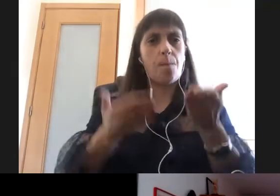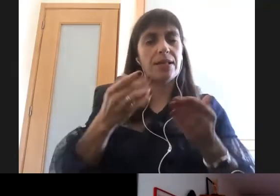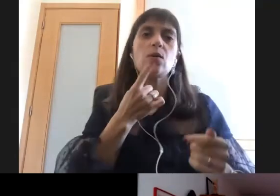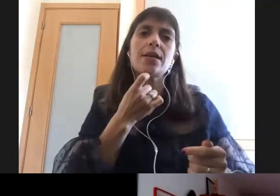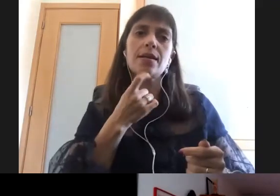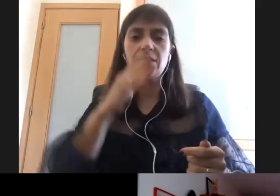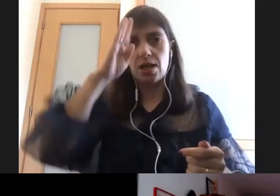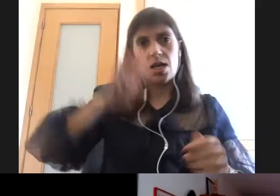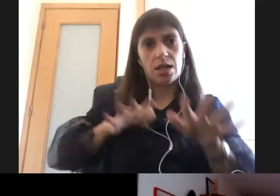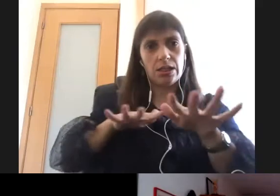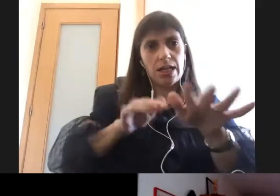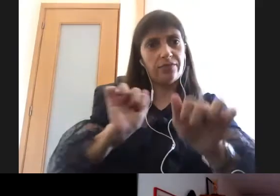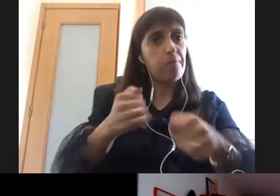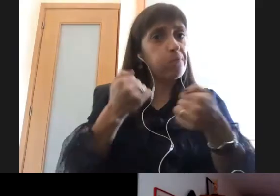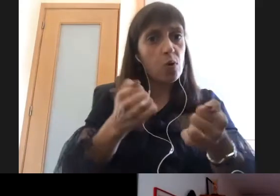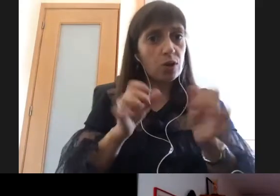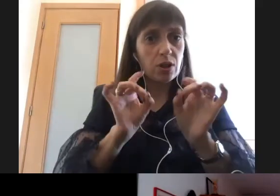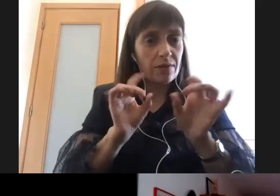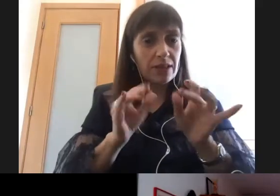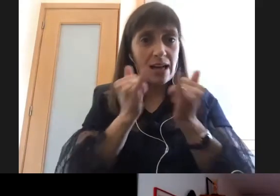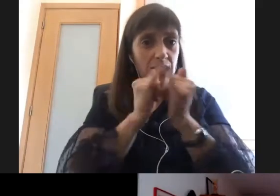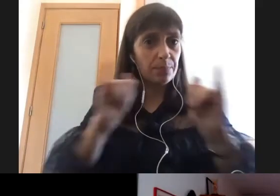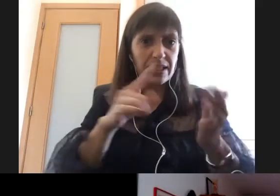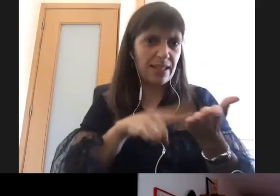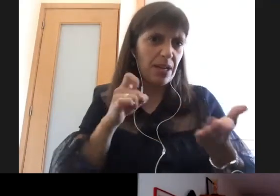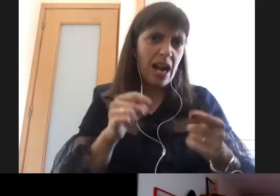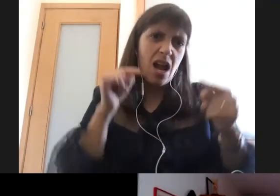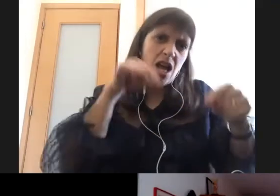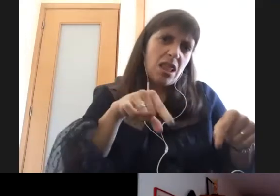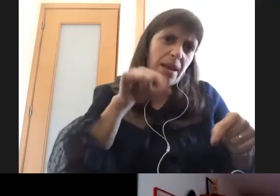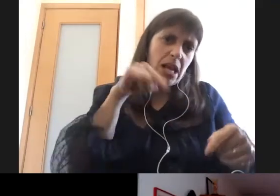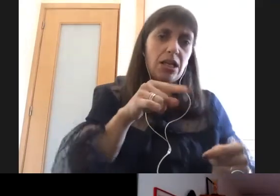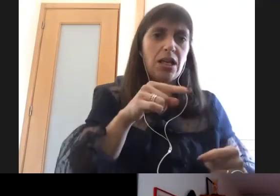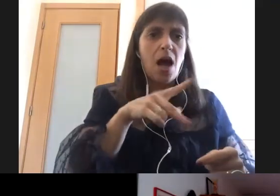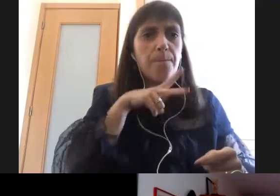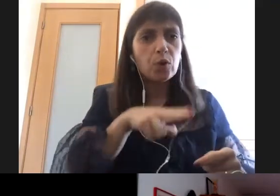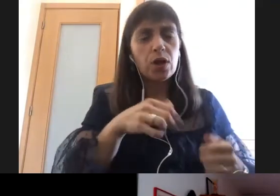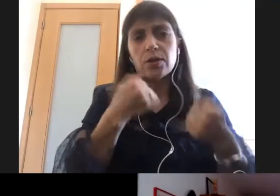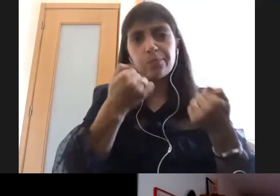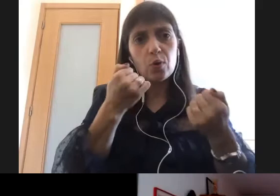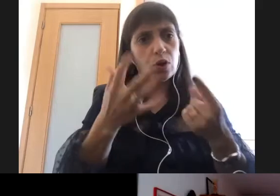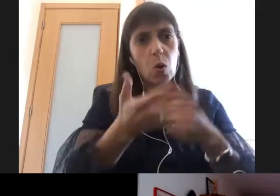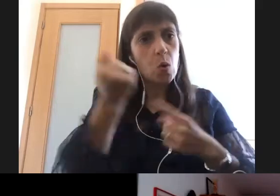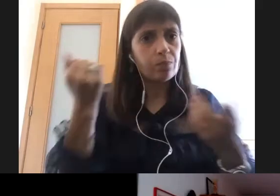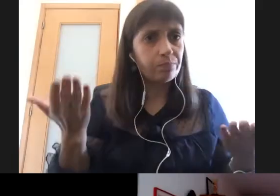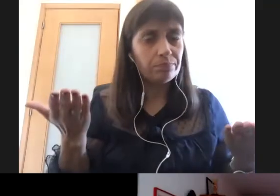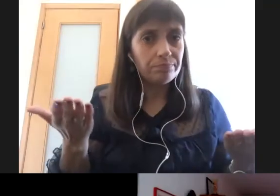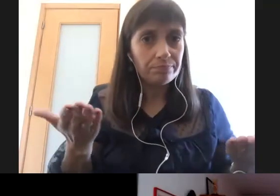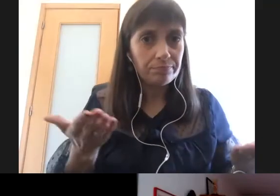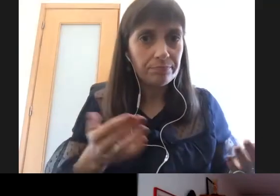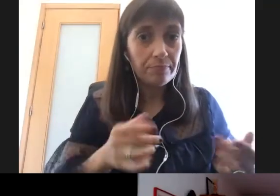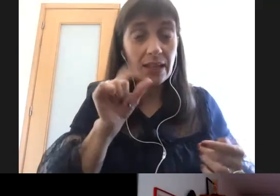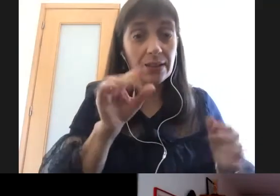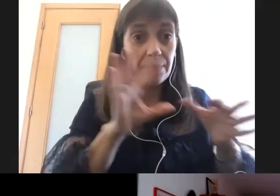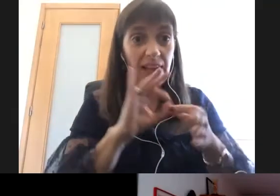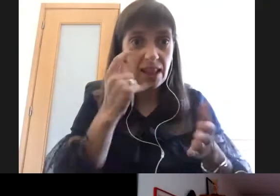evitar a independência americana, dificilmente os portugueses iam conseguir. E também começam atrás por causa de impostos, não